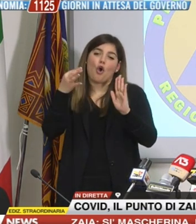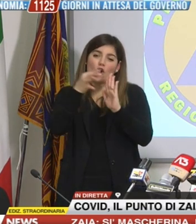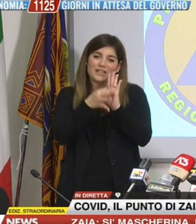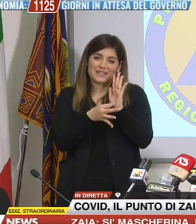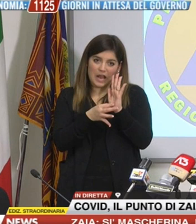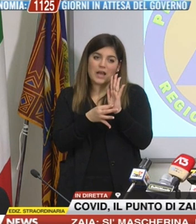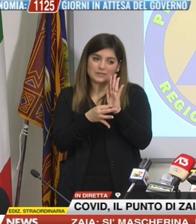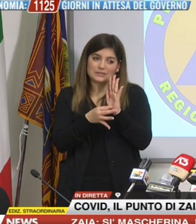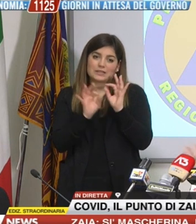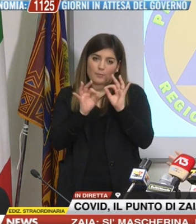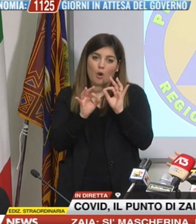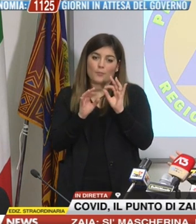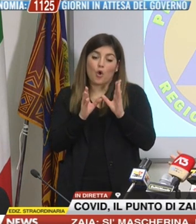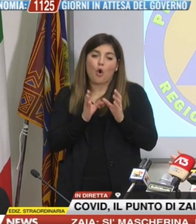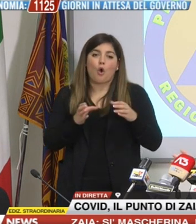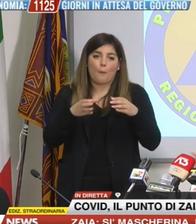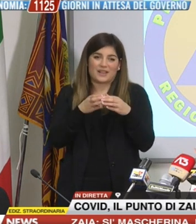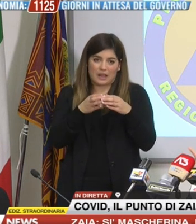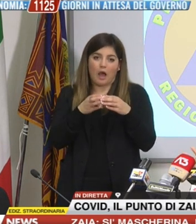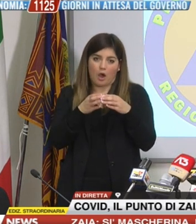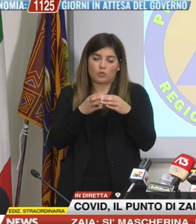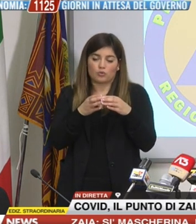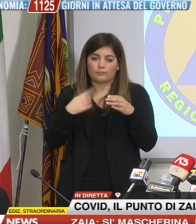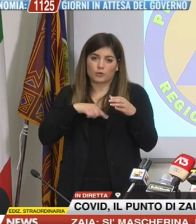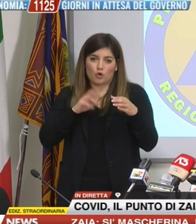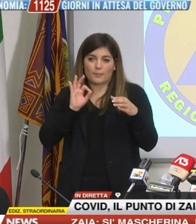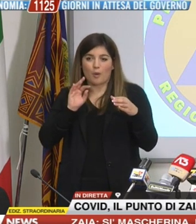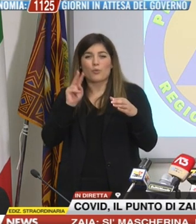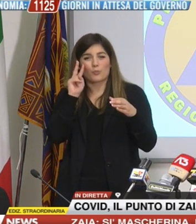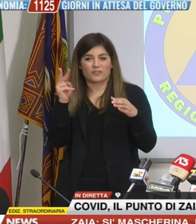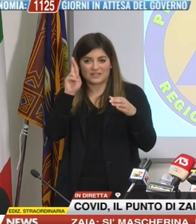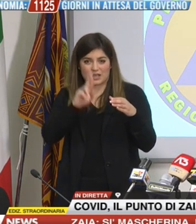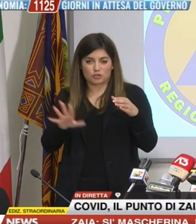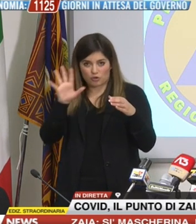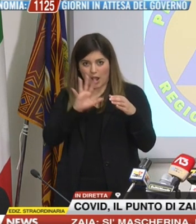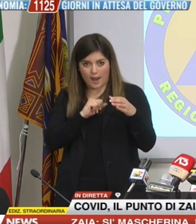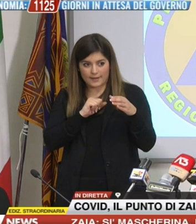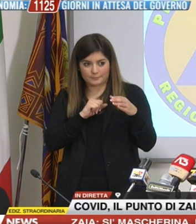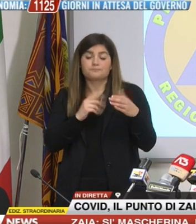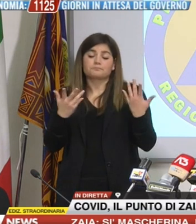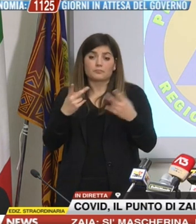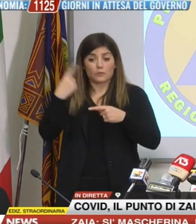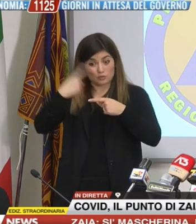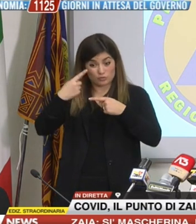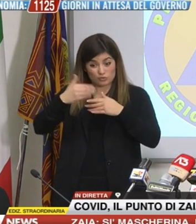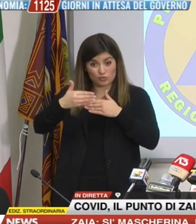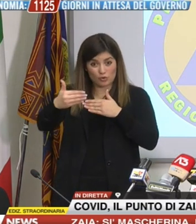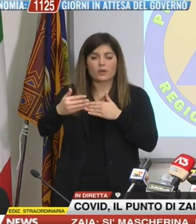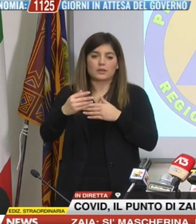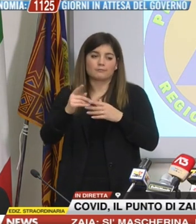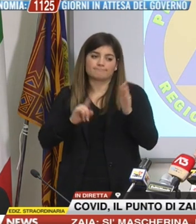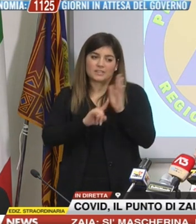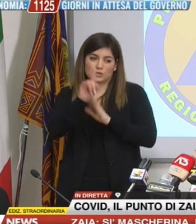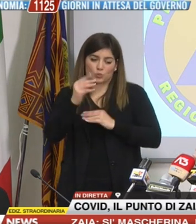col Comitato, cosa che stiamo facendo anche con il PLS, penso che nei prossimi giorni, insomma, riusciremo a darvi anche indicazioni sui PLS, perché